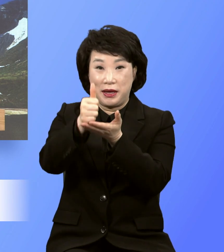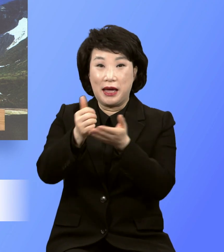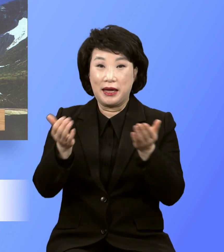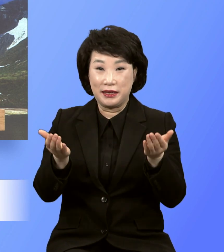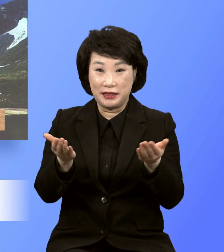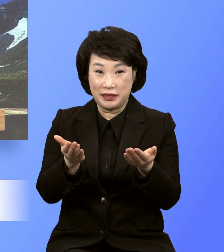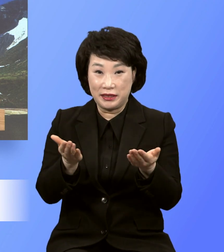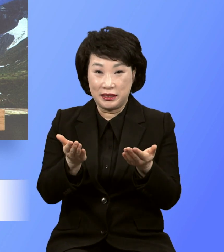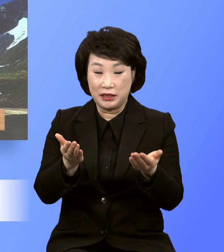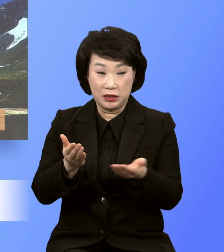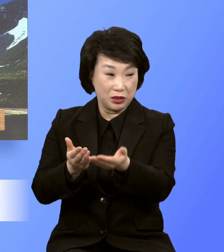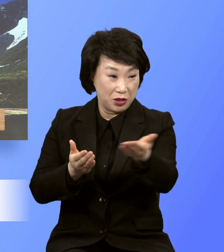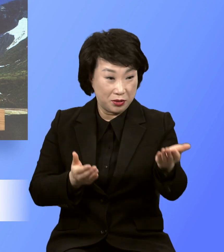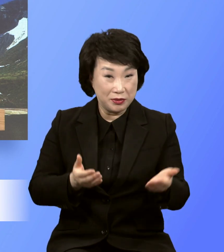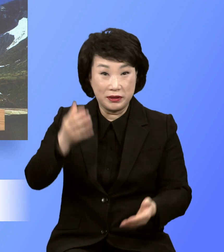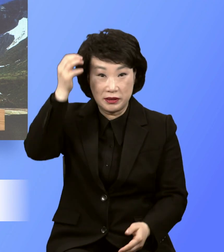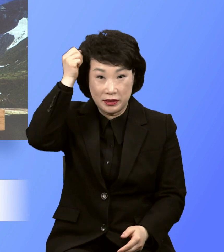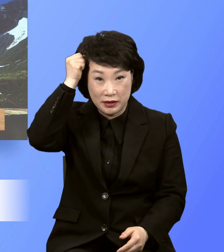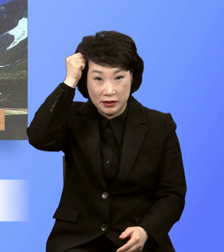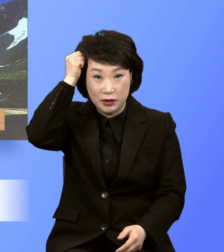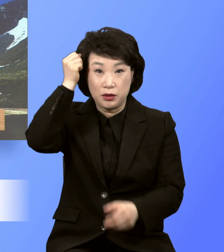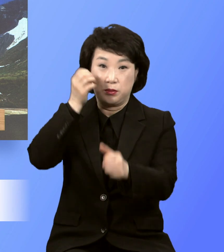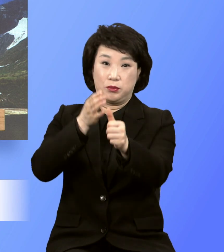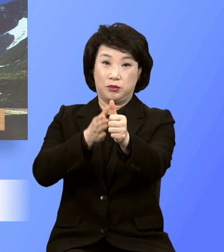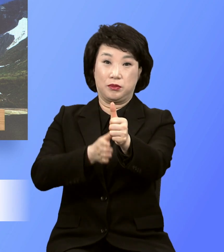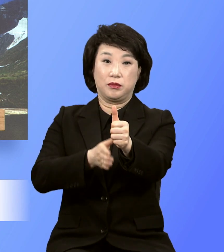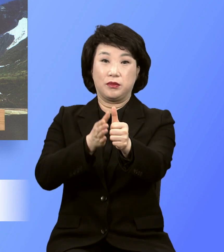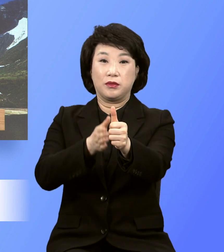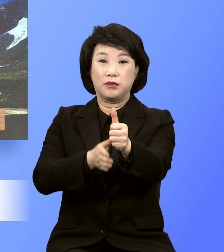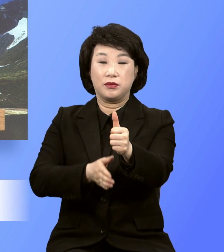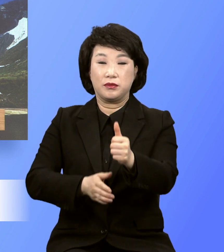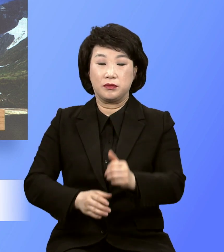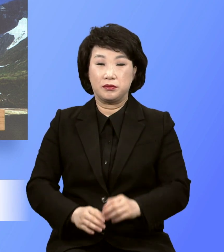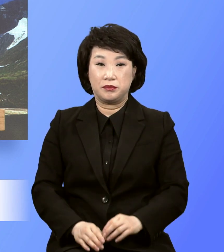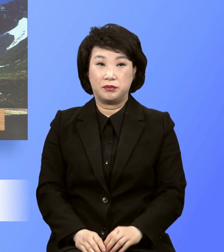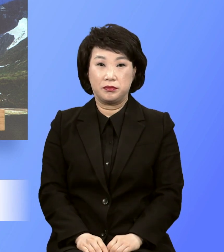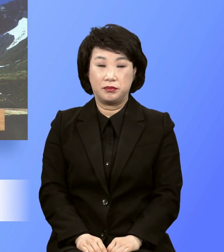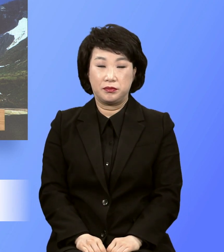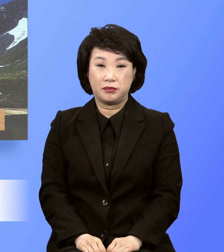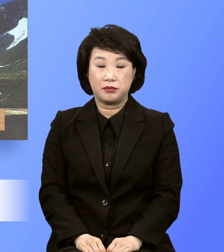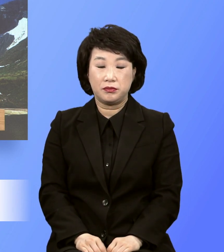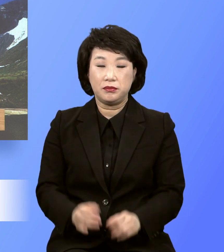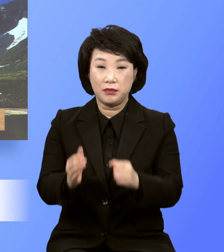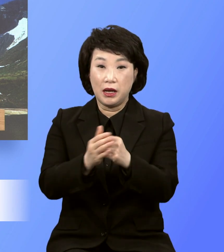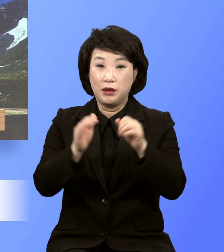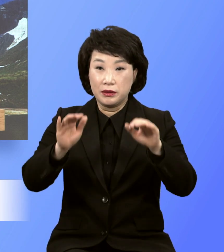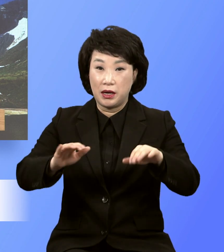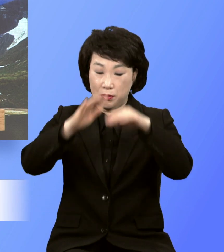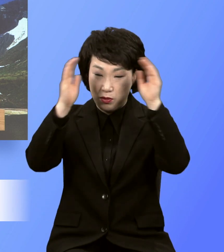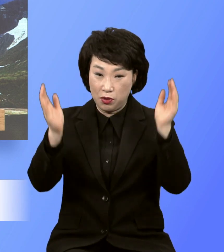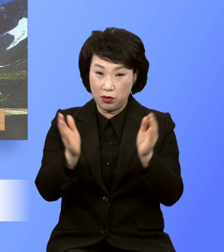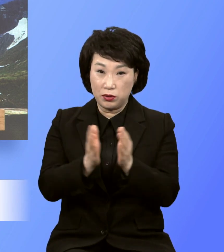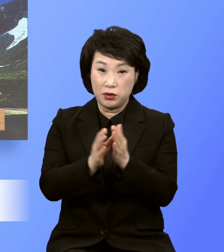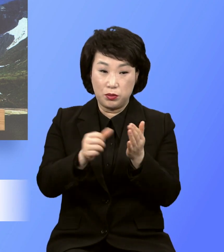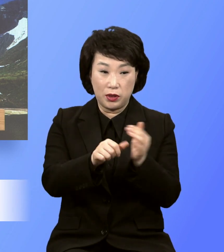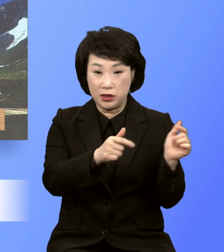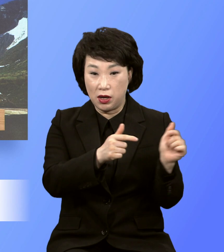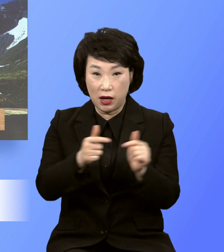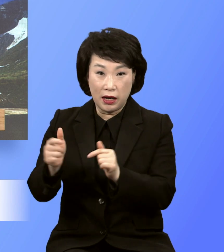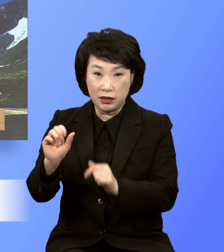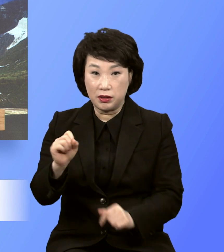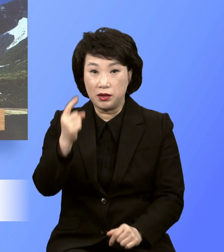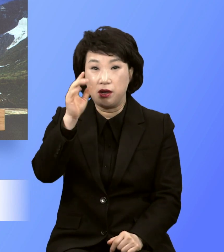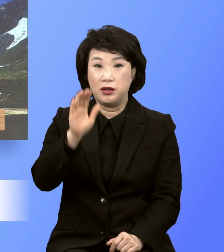역사임을 절대 잊어서는 안 됩니다. 그러므로 모든 피조물로